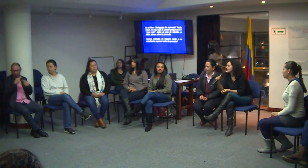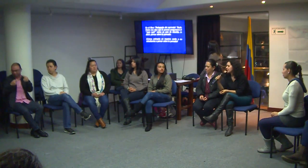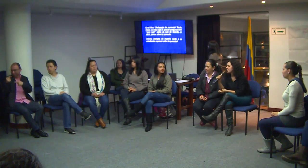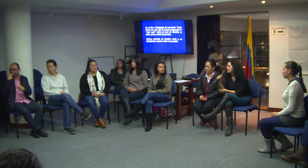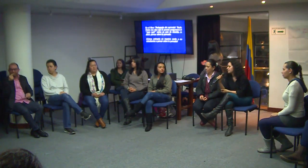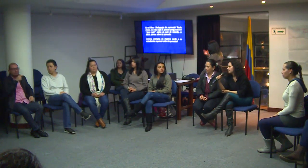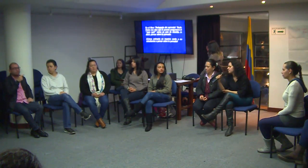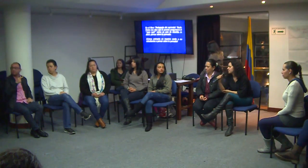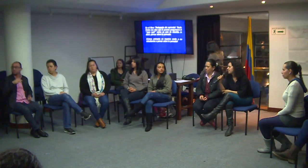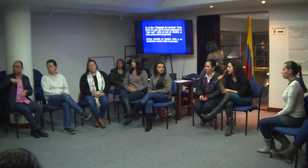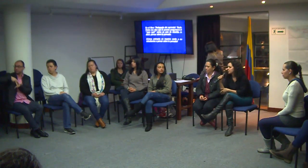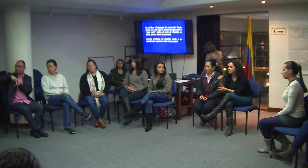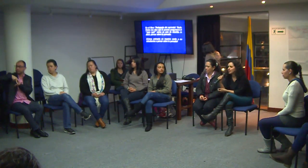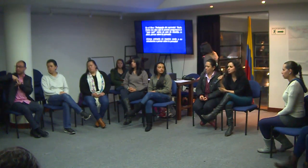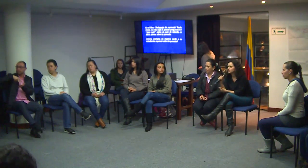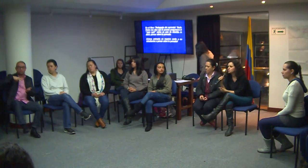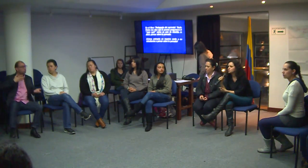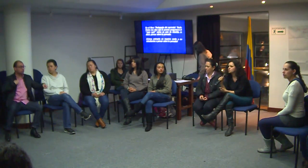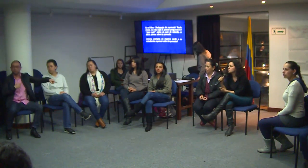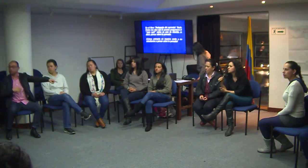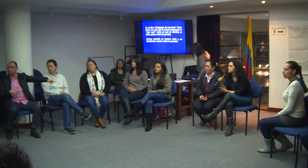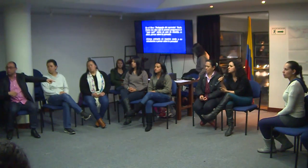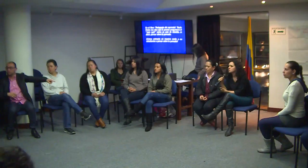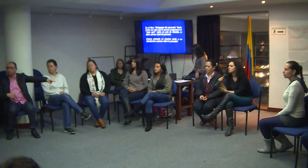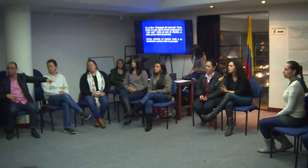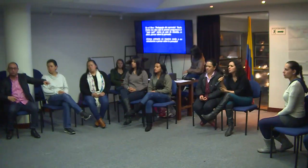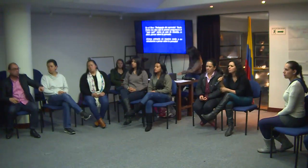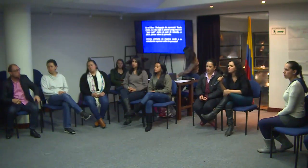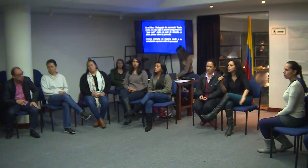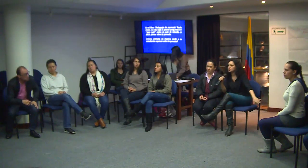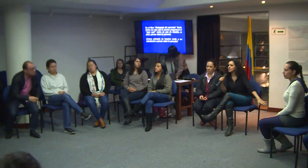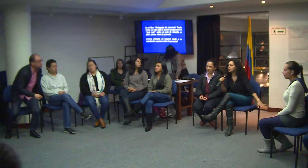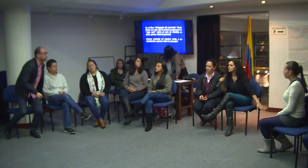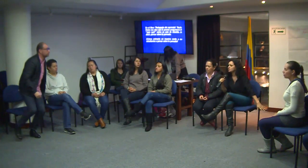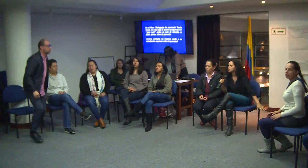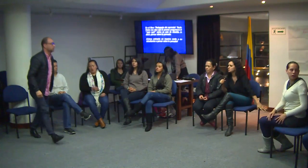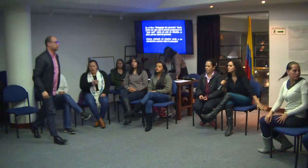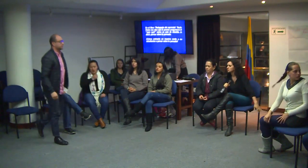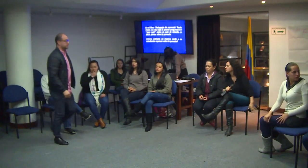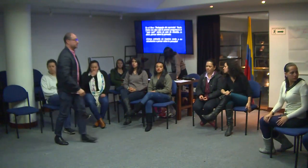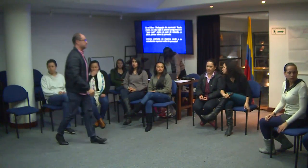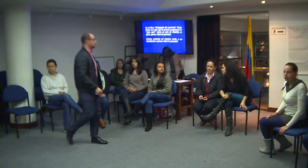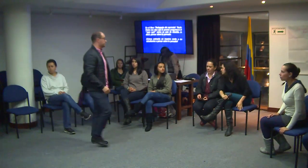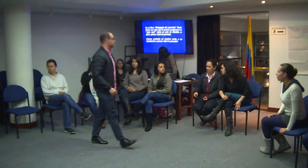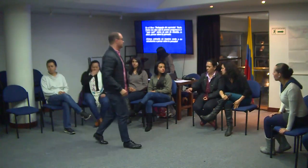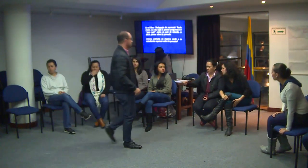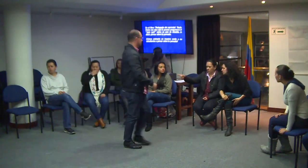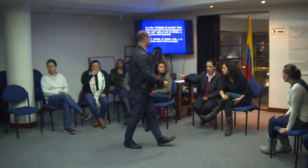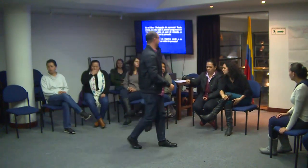era, ¿para qué soy maestro? Por favor, te saca.